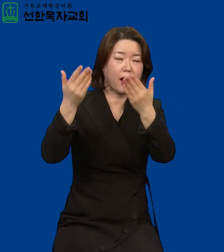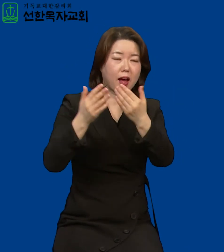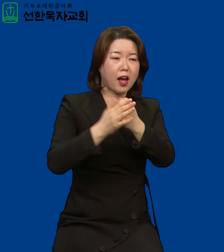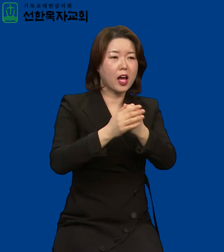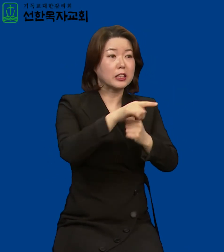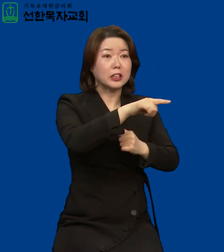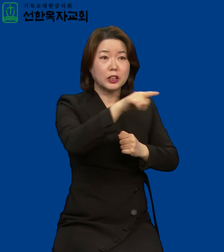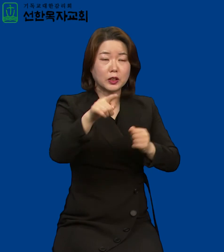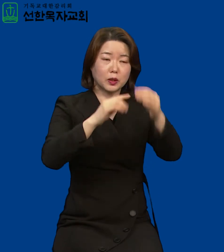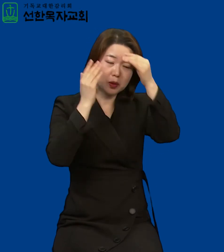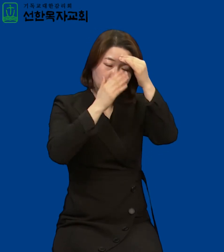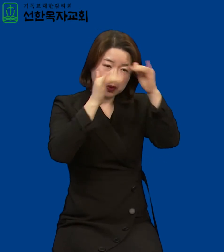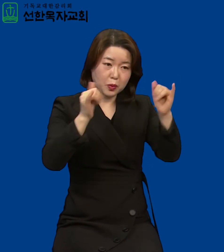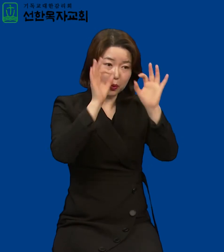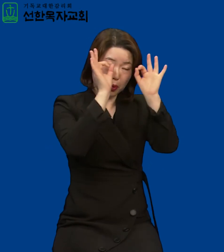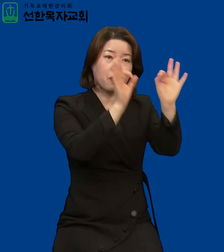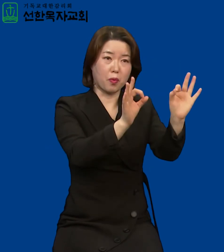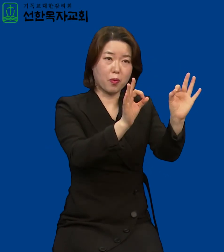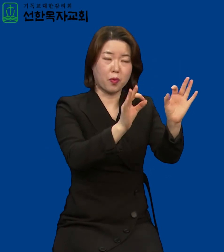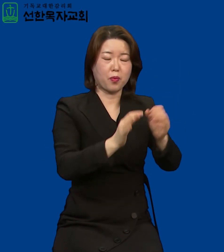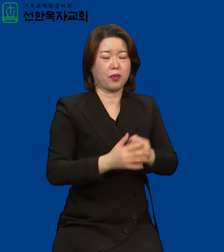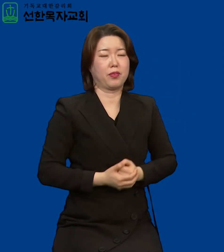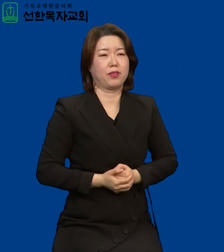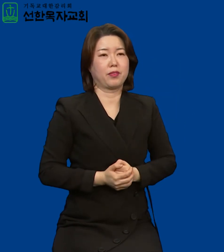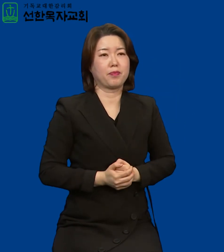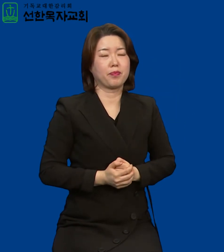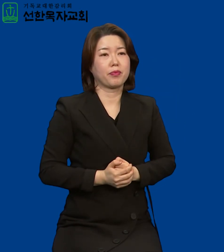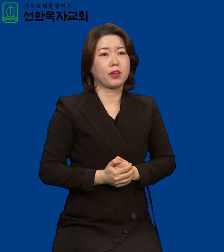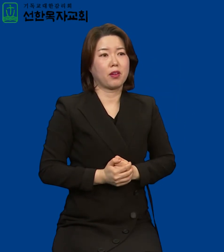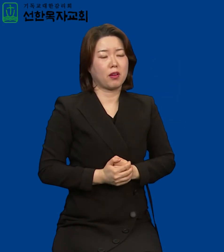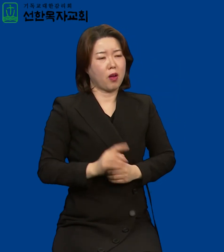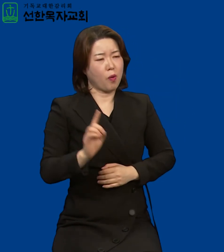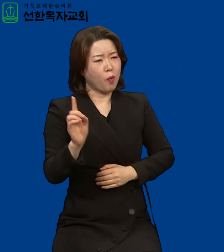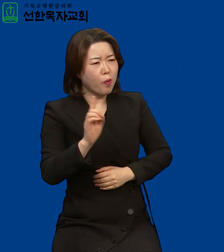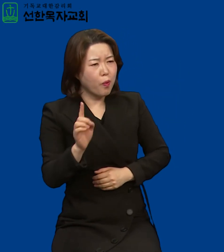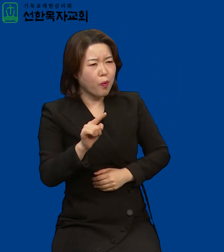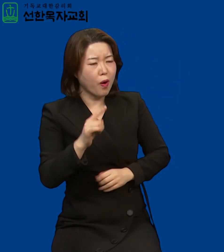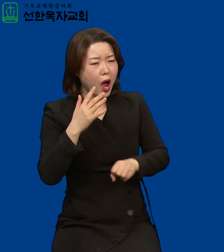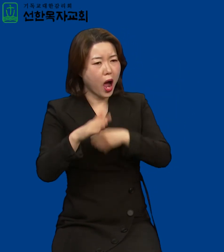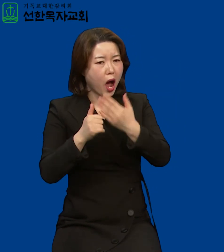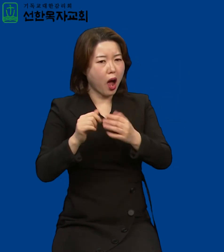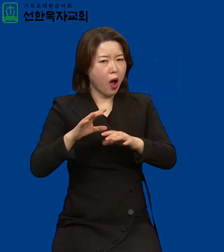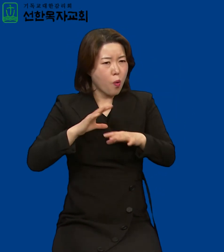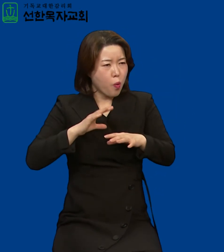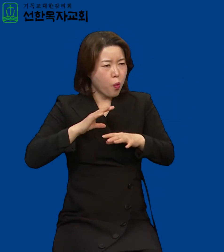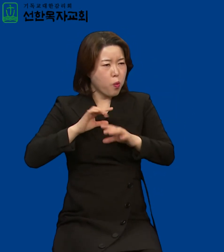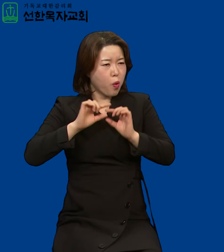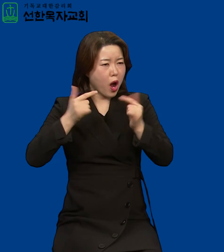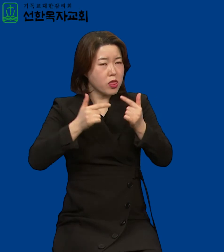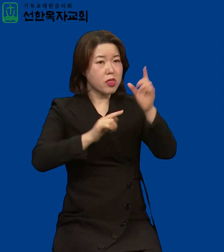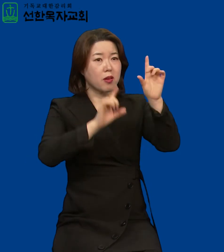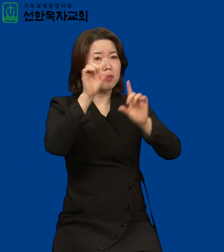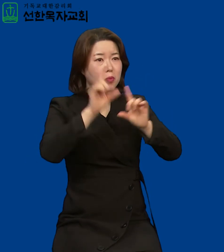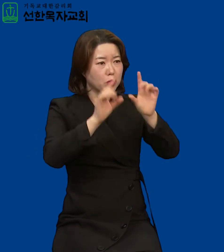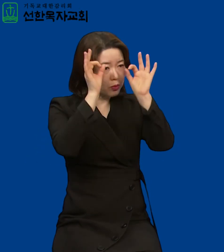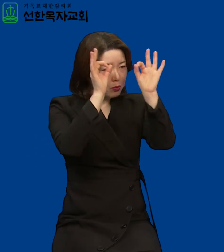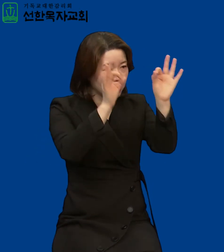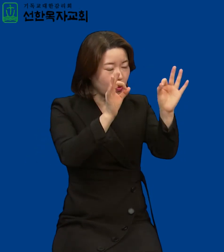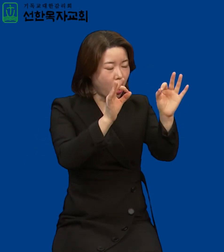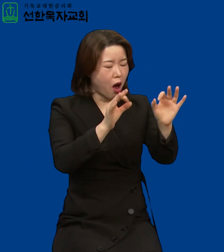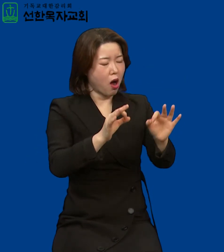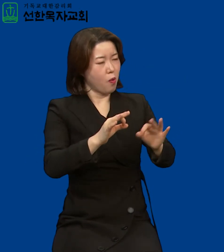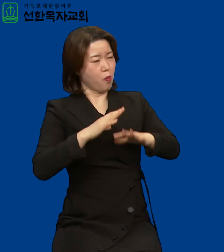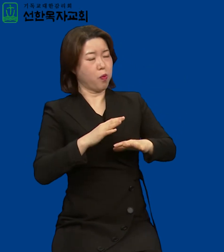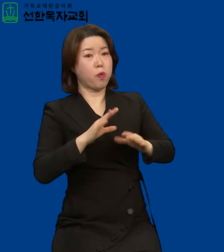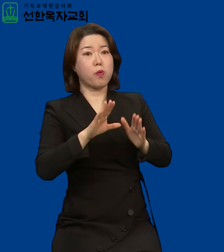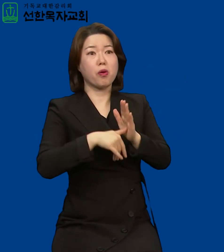성도들을 보면서 전혀 하나님은 두려워하지 않는 것을 깨닫고 깜짝 놀랄